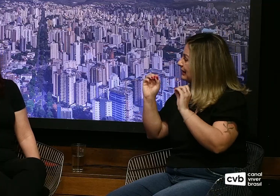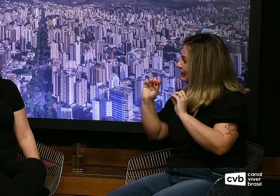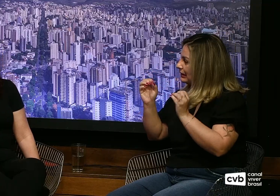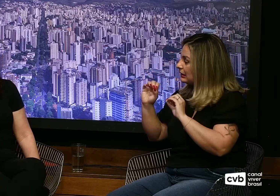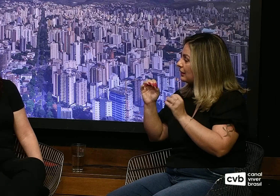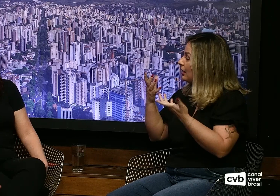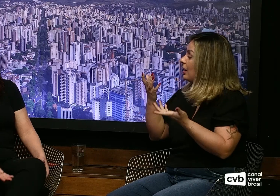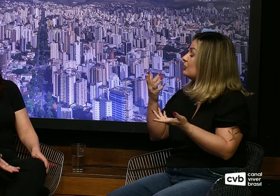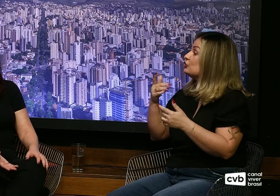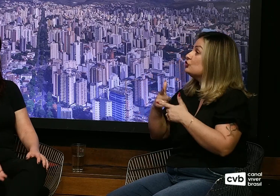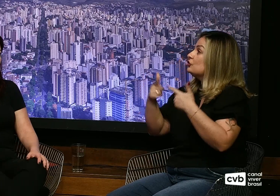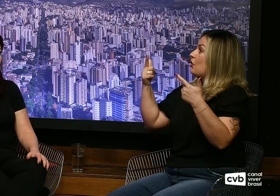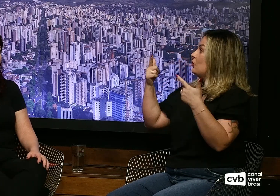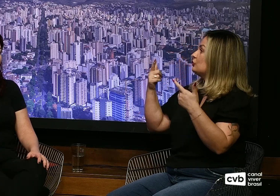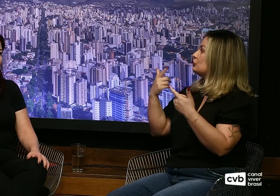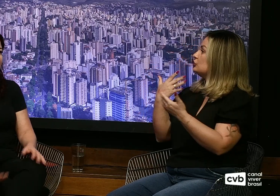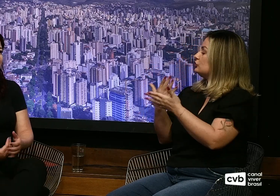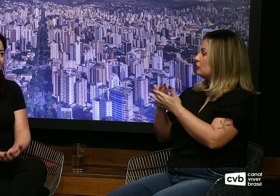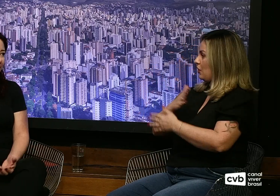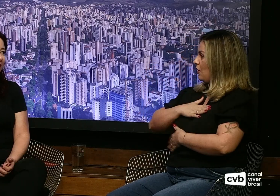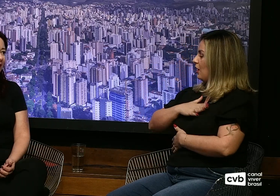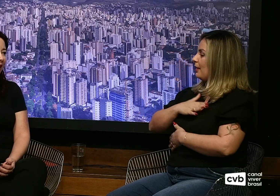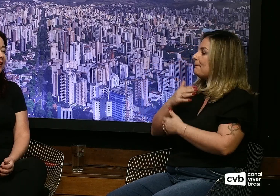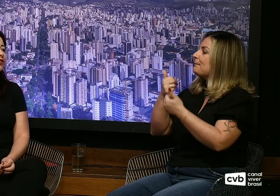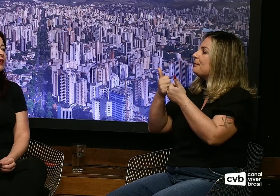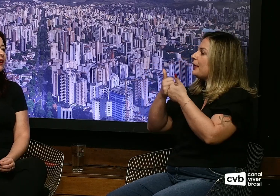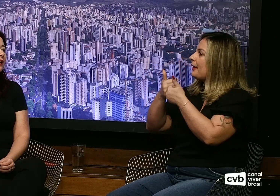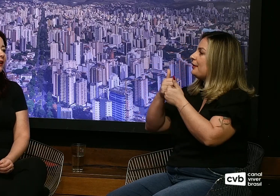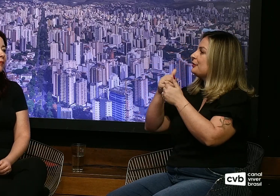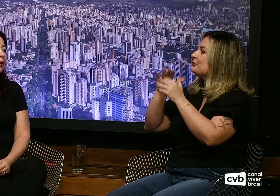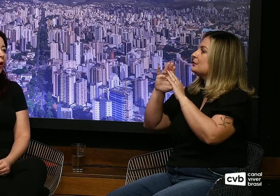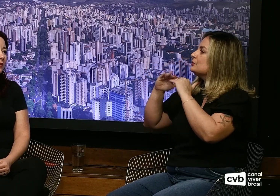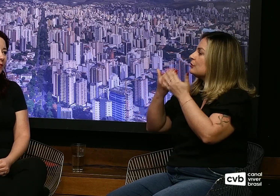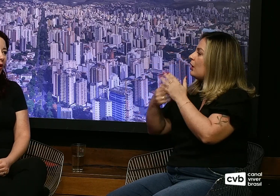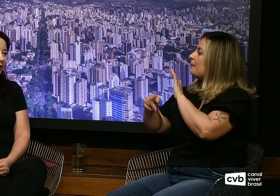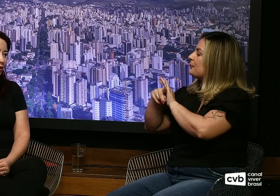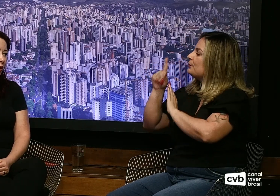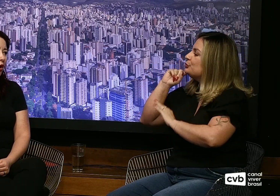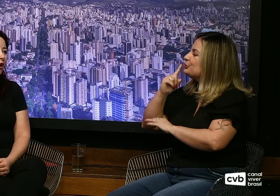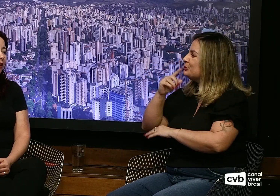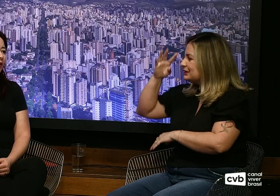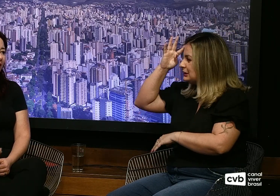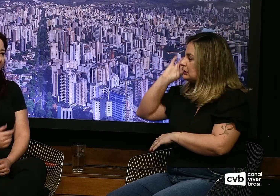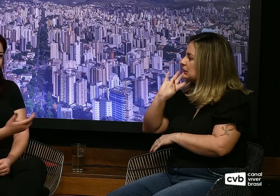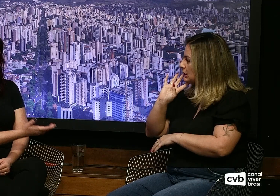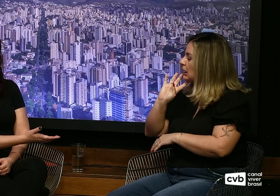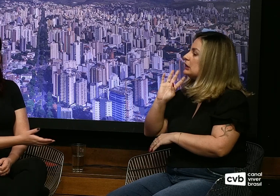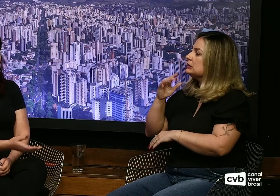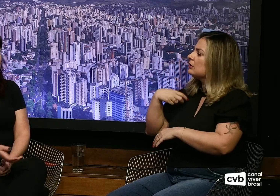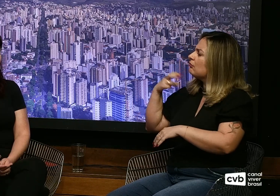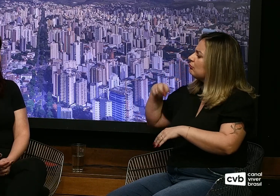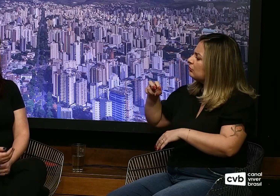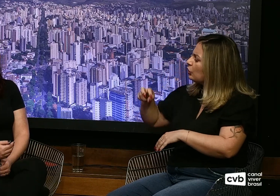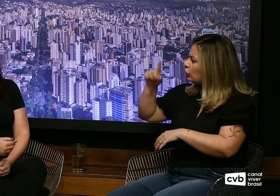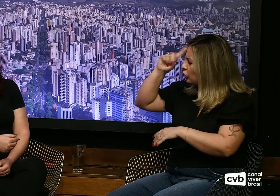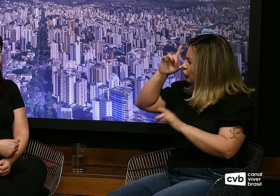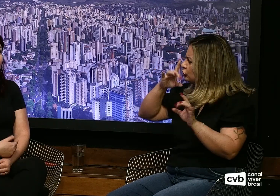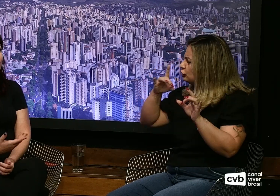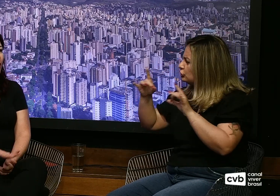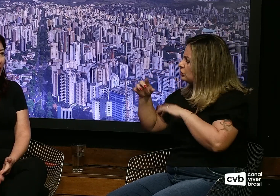ainda não era comum ter essa acessibilidade, e próximo à escola que Thaís estudou, tinha uma escola